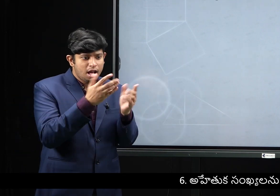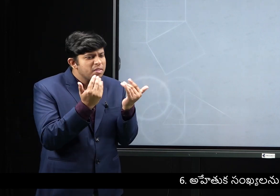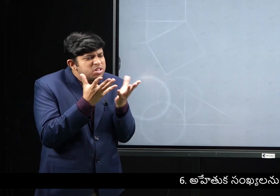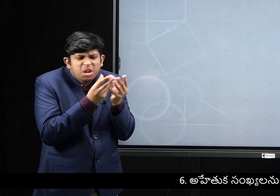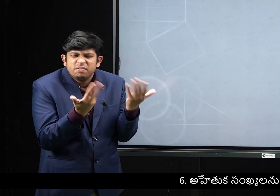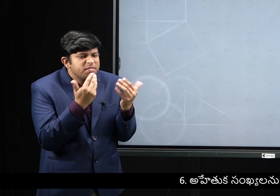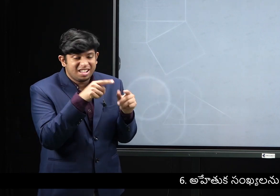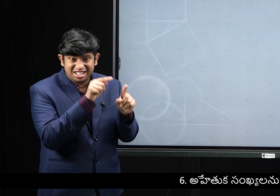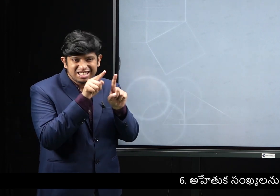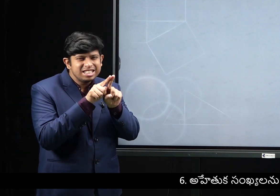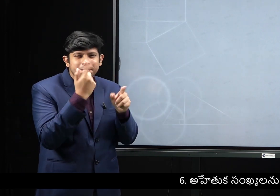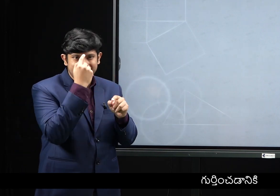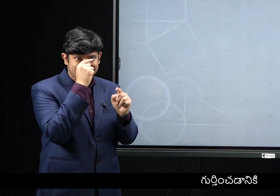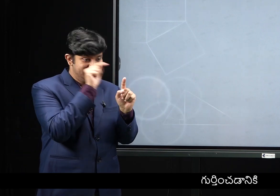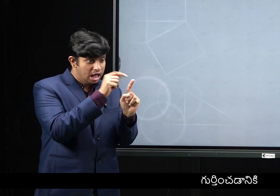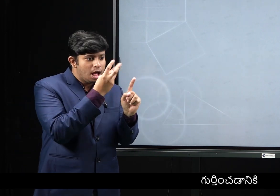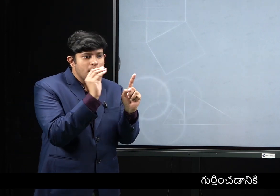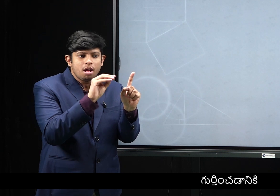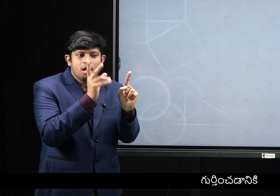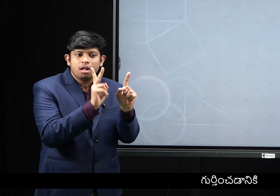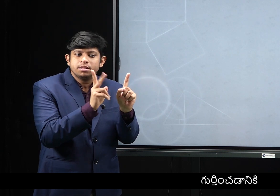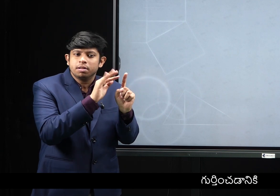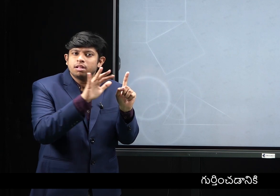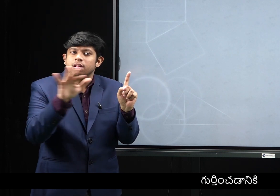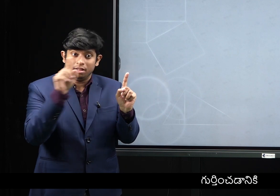ఆరు అహేతుక సంఖ్యలను గుర్తించడానికి